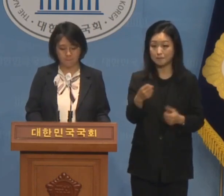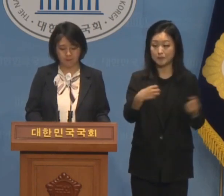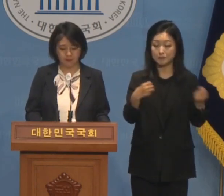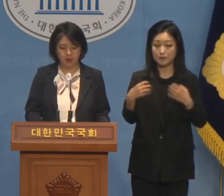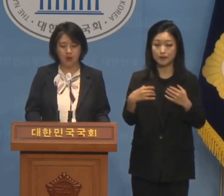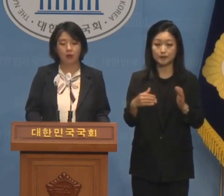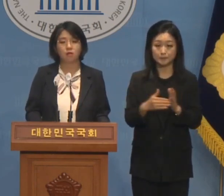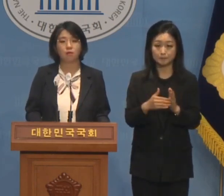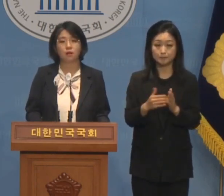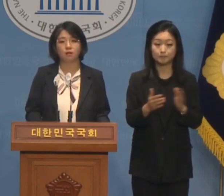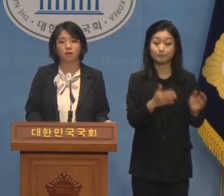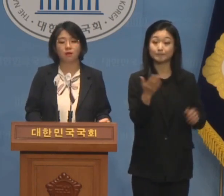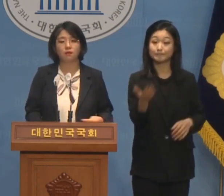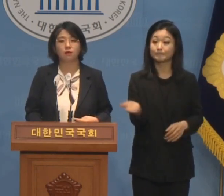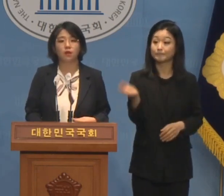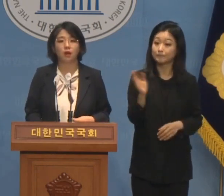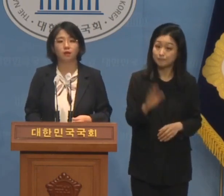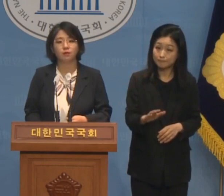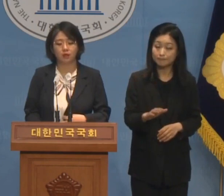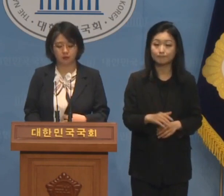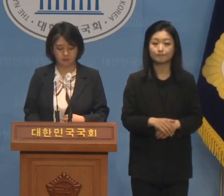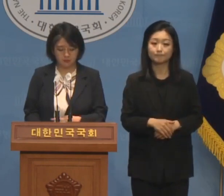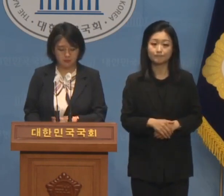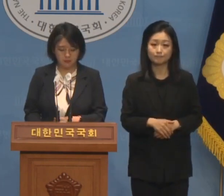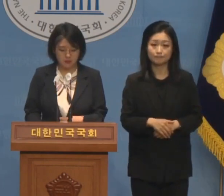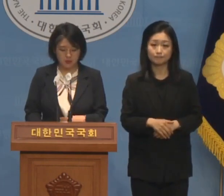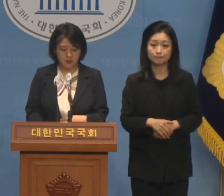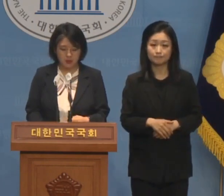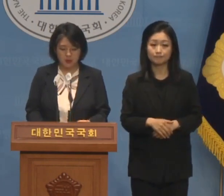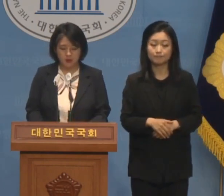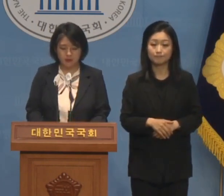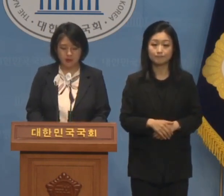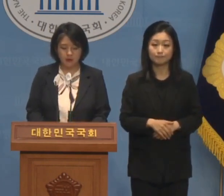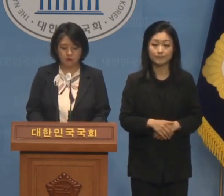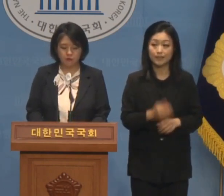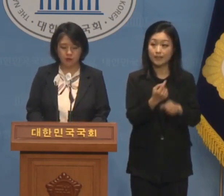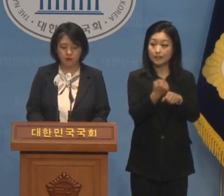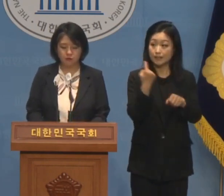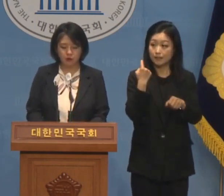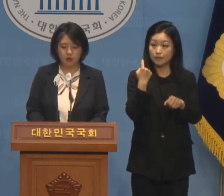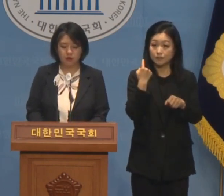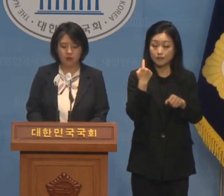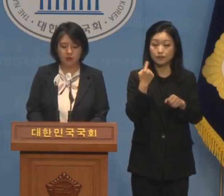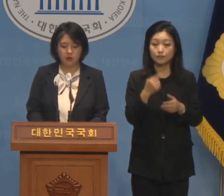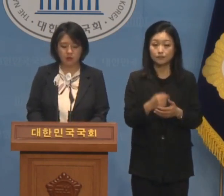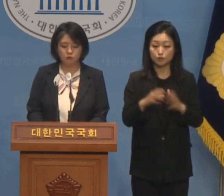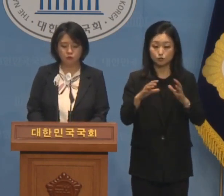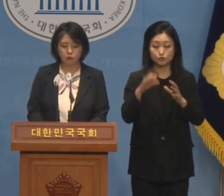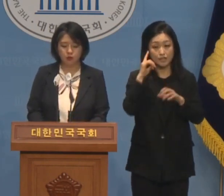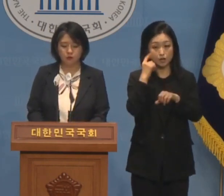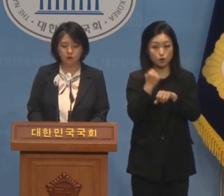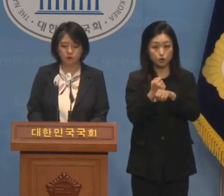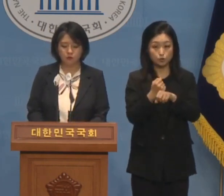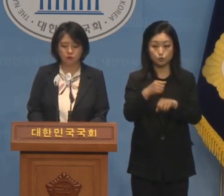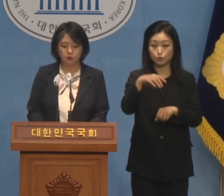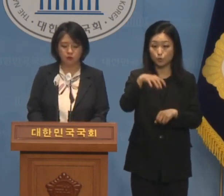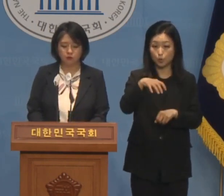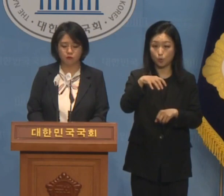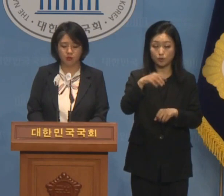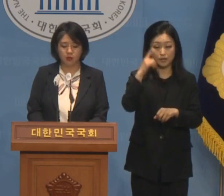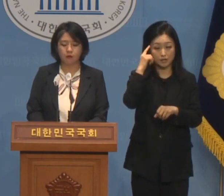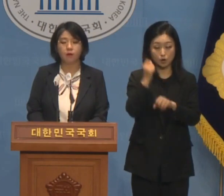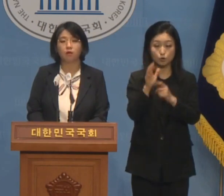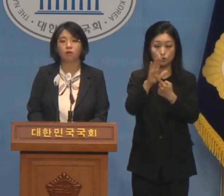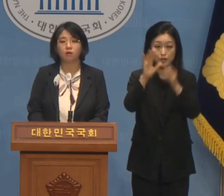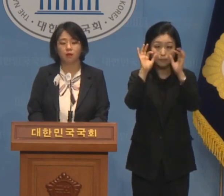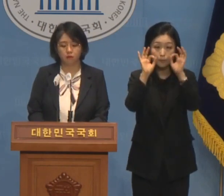있습니다. 하지만 사실과 다릅니다. 작년 국책연구기관인 한국조세재정연구원